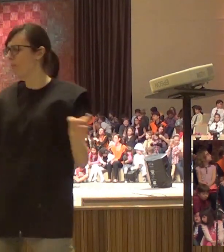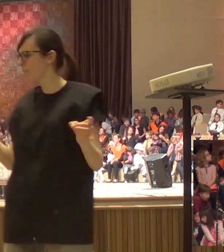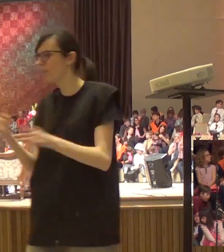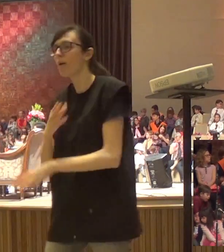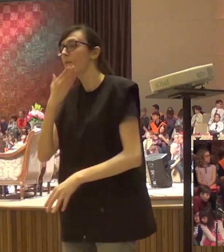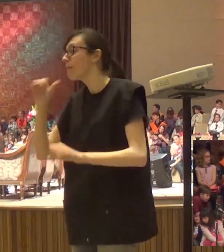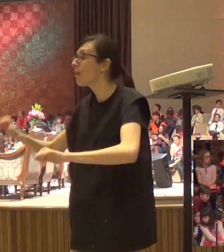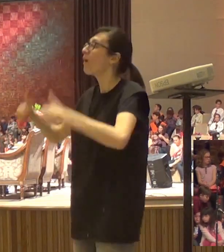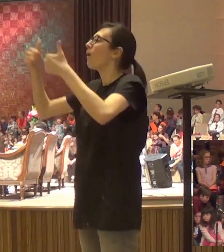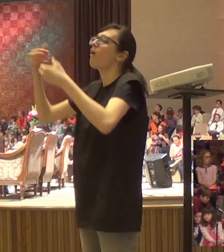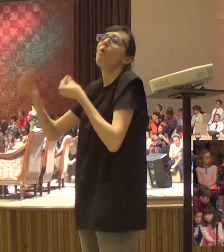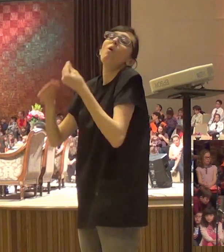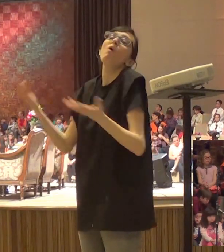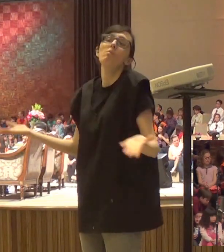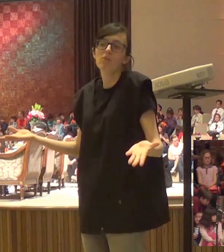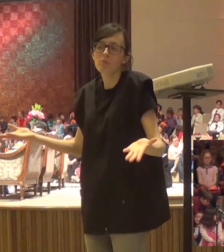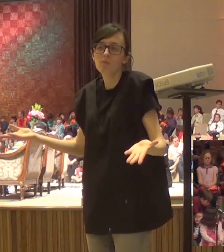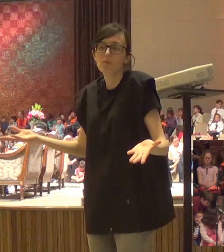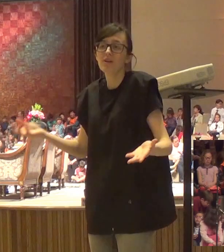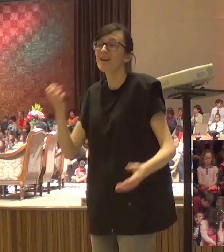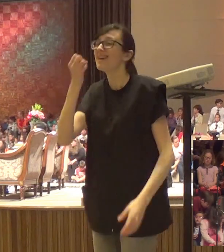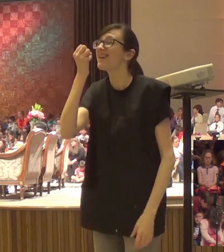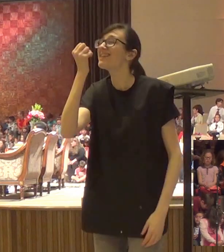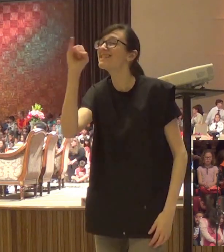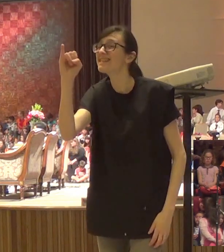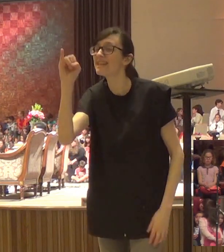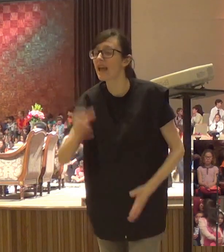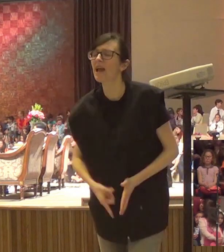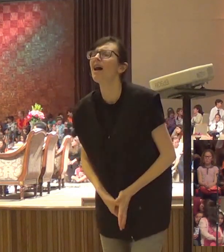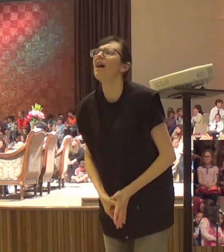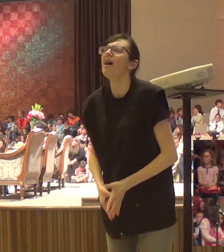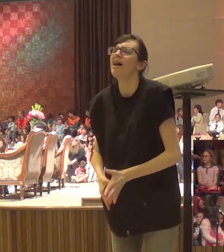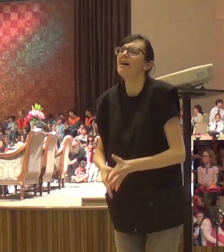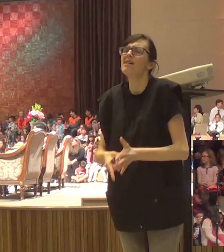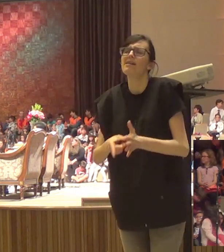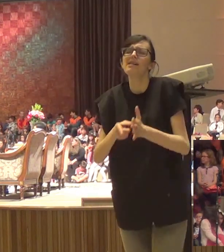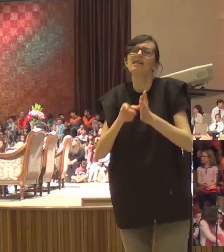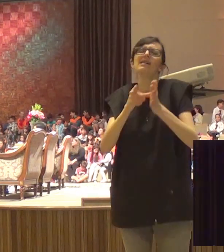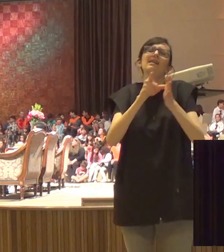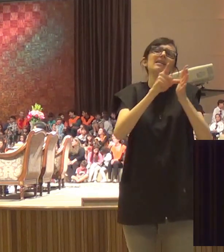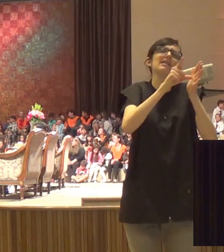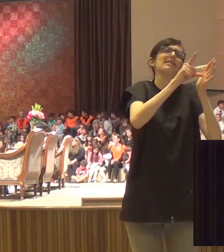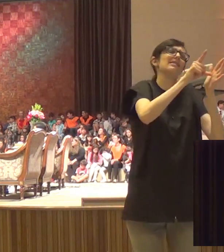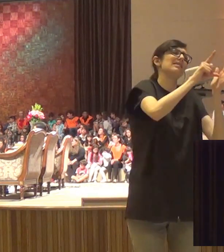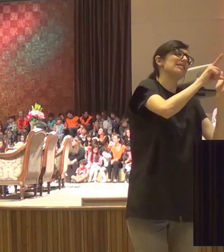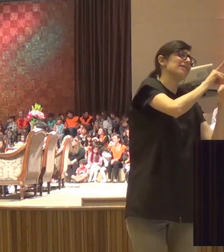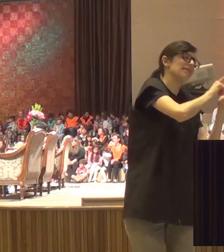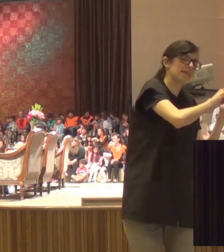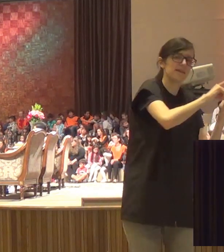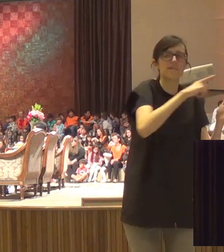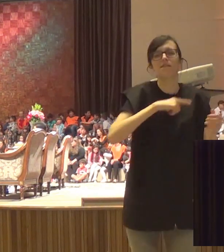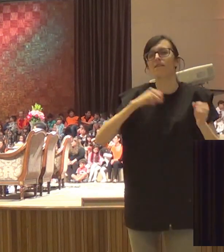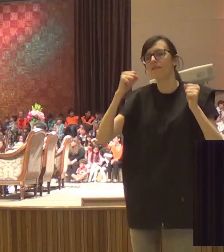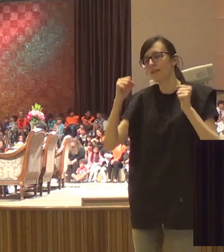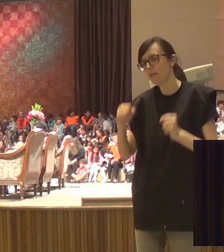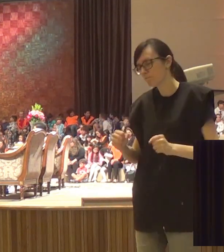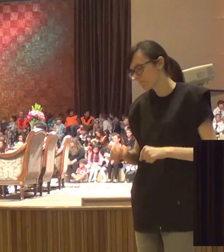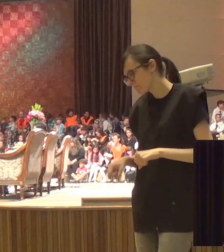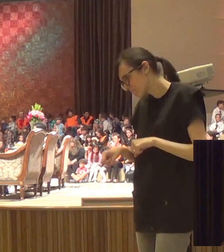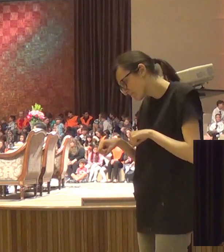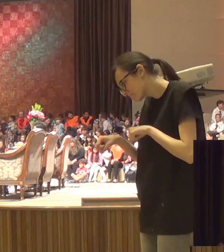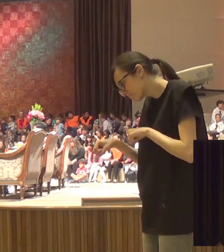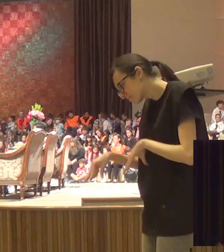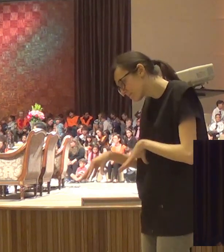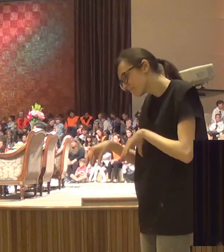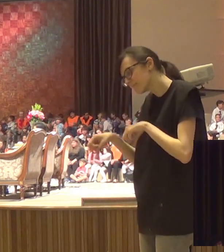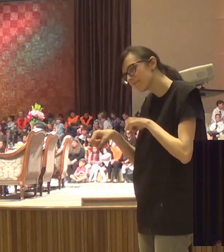que seria resolvido, muitos desses problemas seriam resolvidos, se gotas milagrosas de um